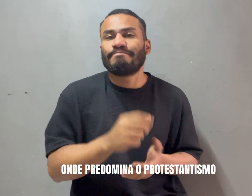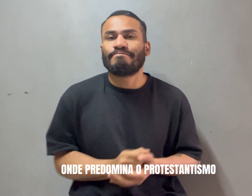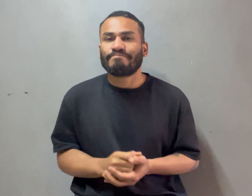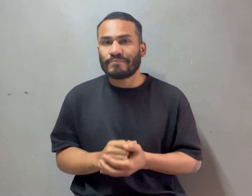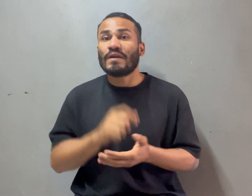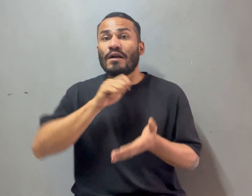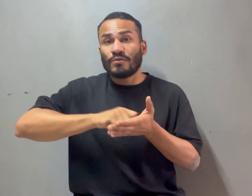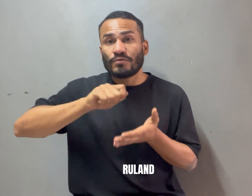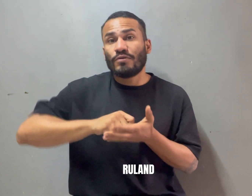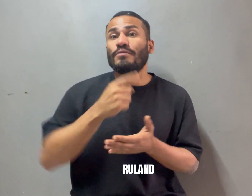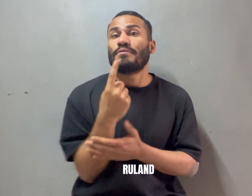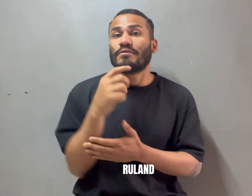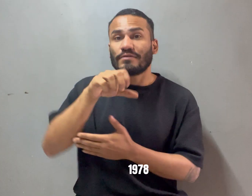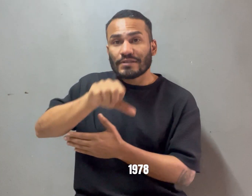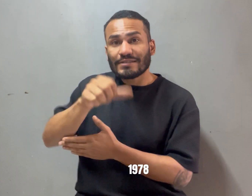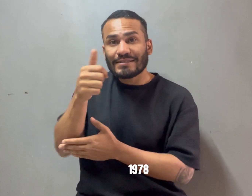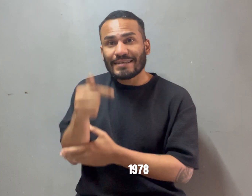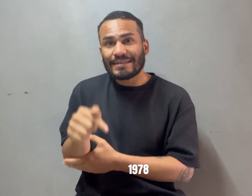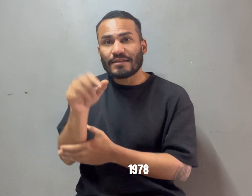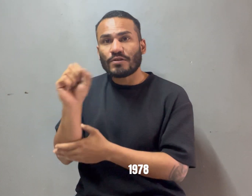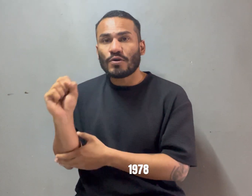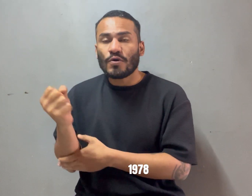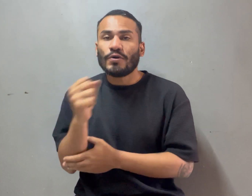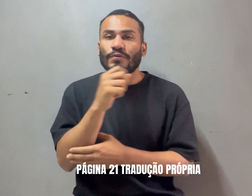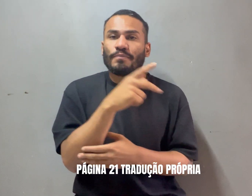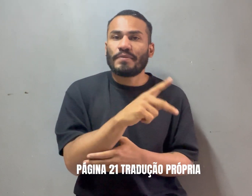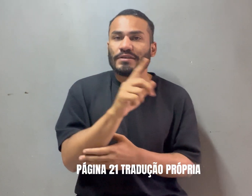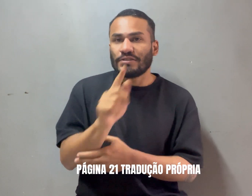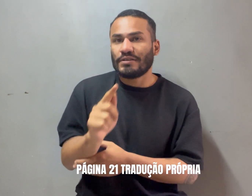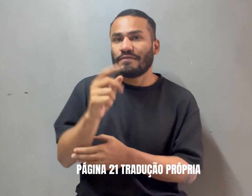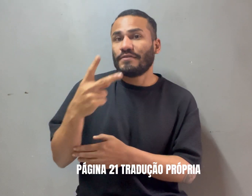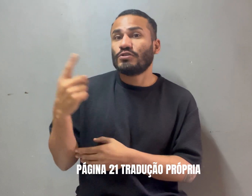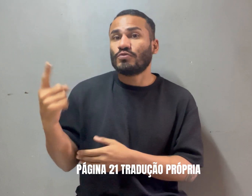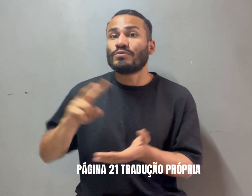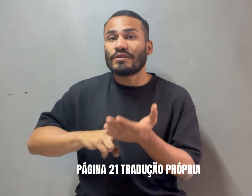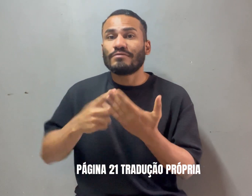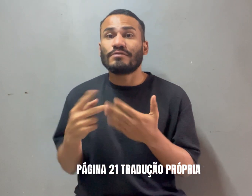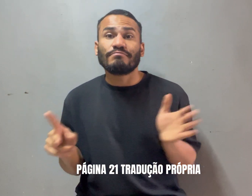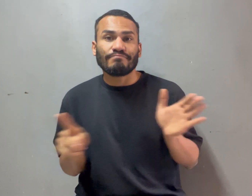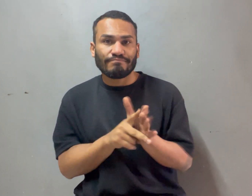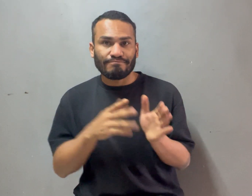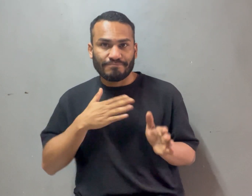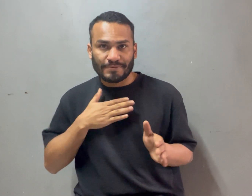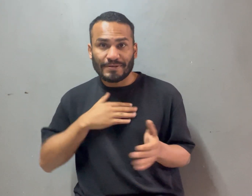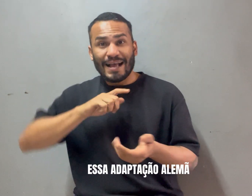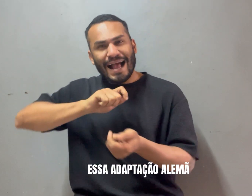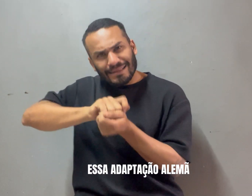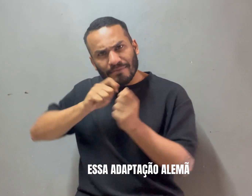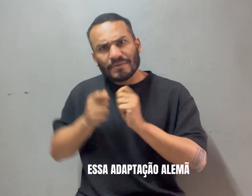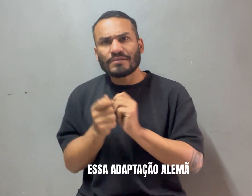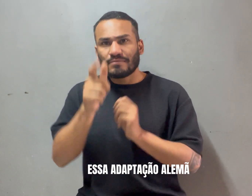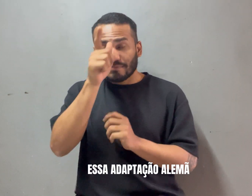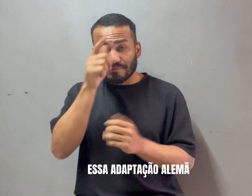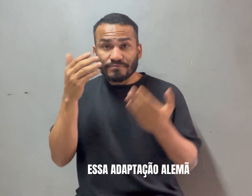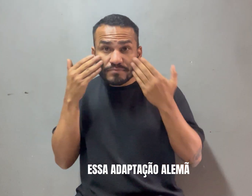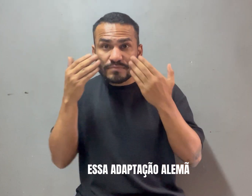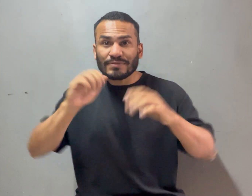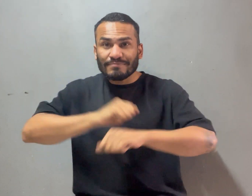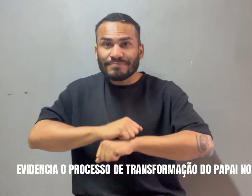protestantismo. Ruland, 1978, página 21, tradução própria. Essa adaptação alemã